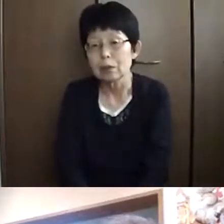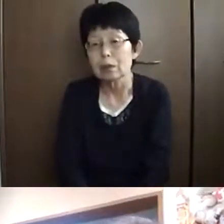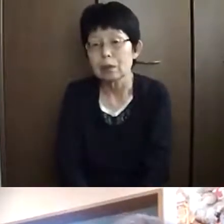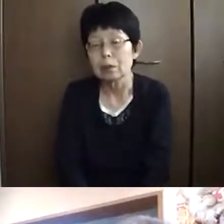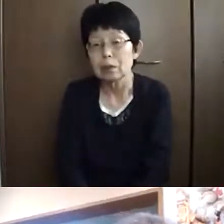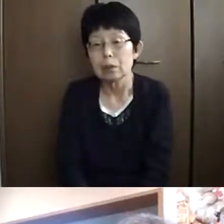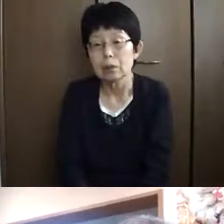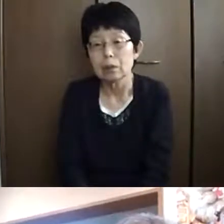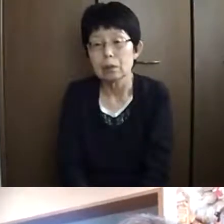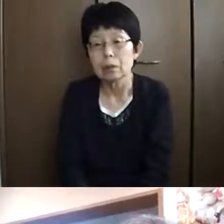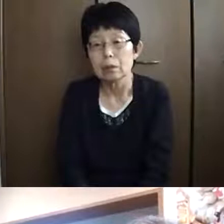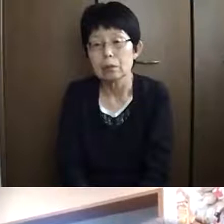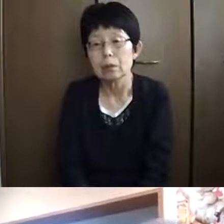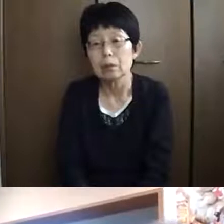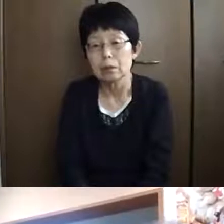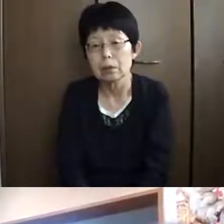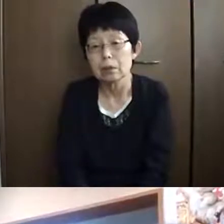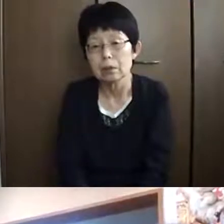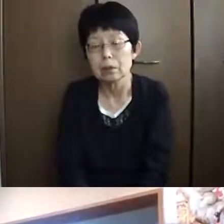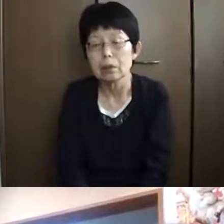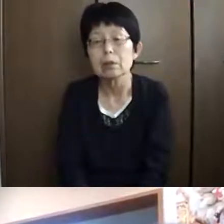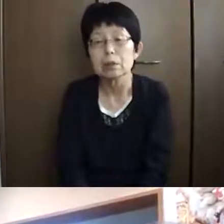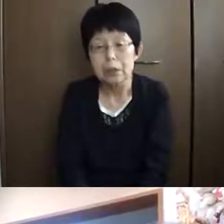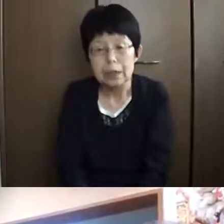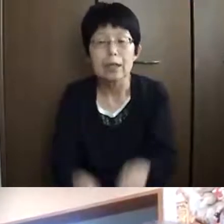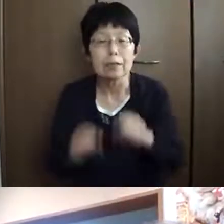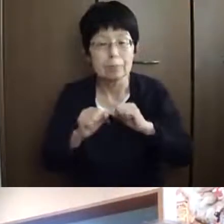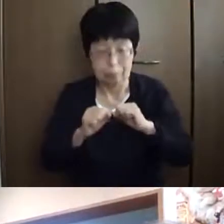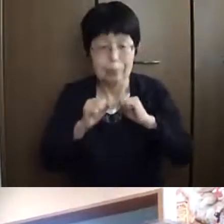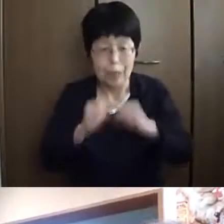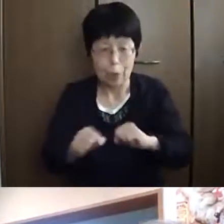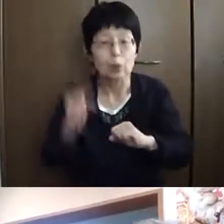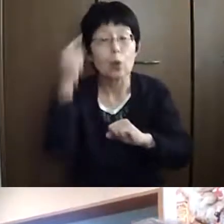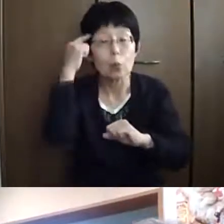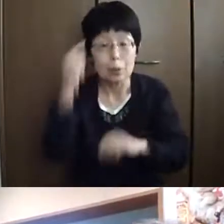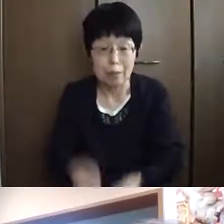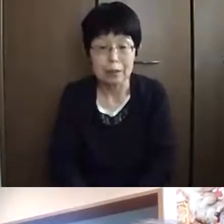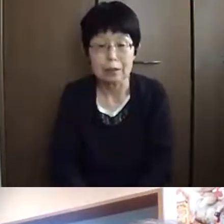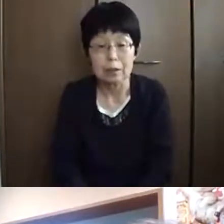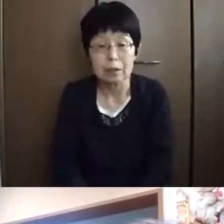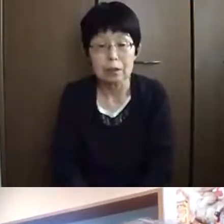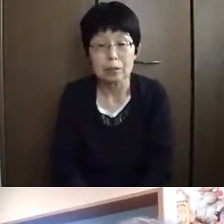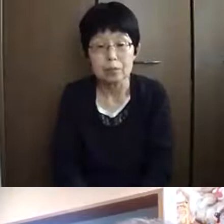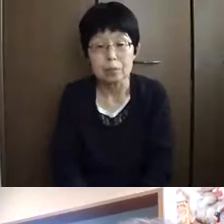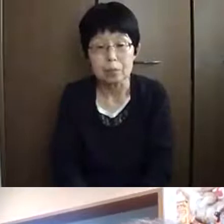コンビネーションは。はい、 じゃそれでやっていこうかなと思います。 じゃあ僕がトロロさんにお願いし